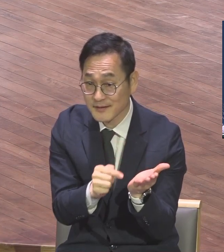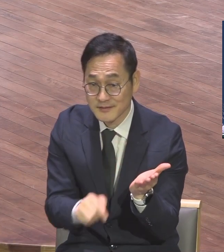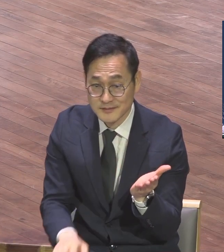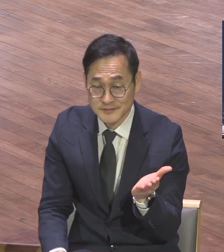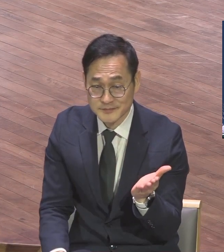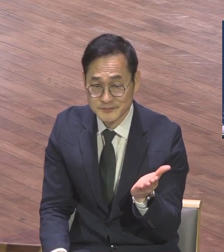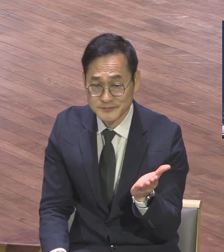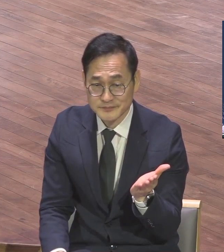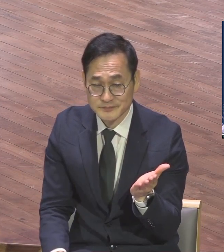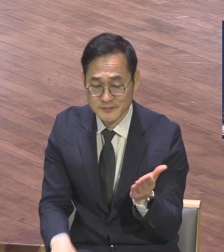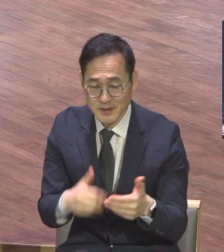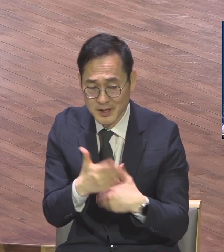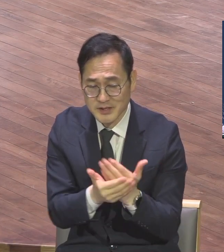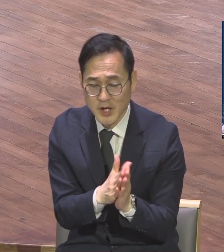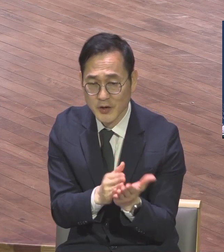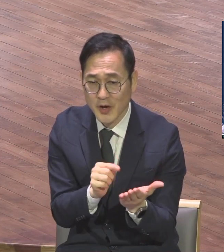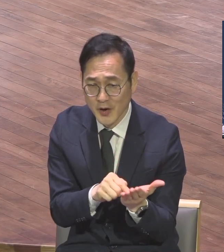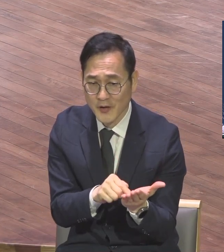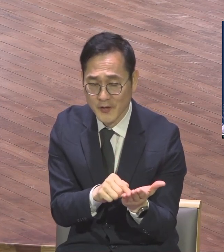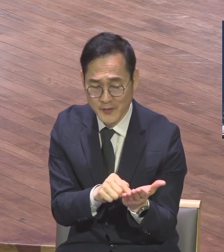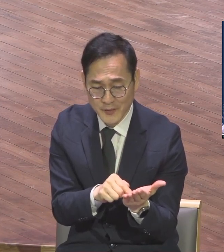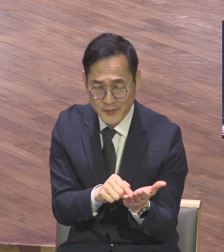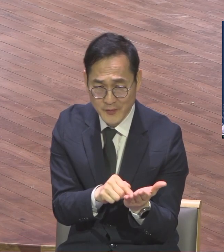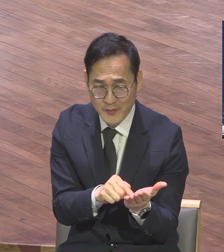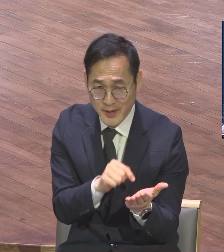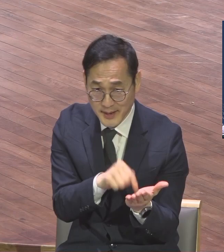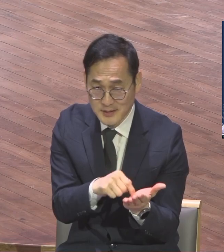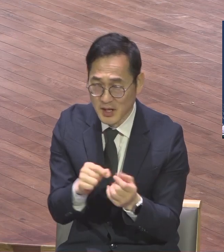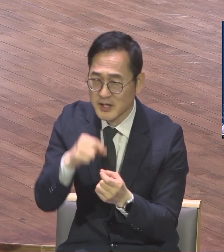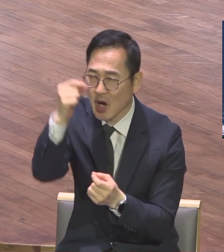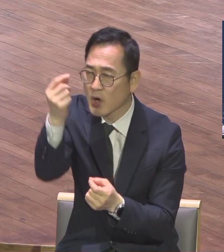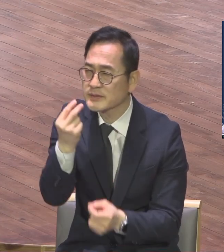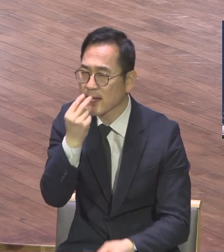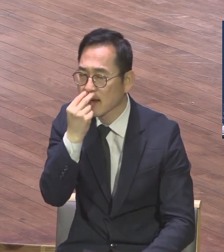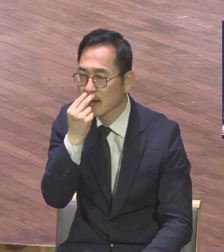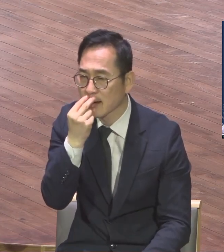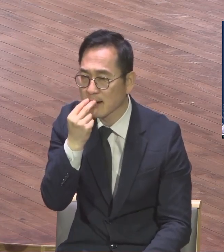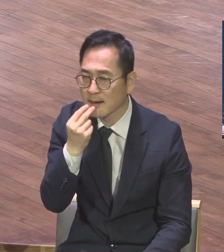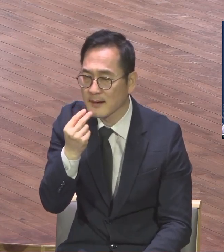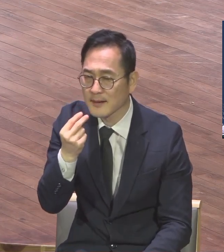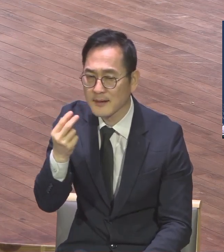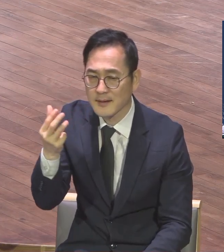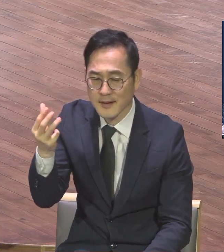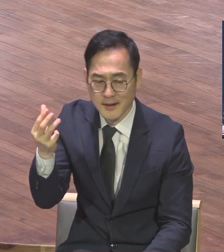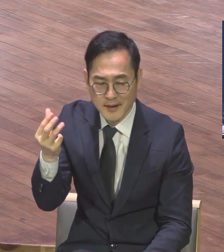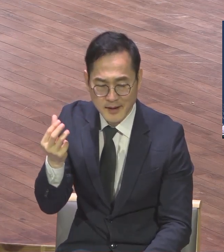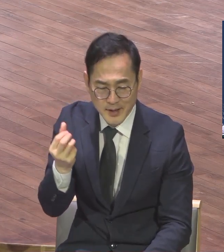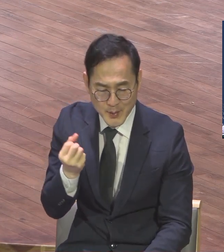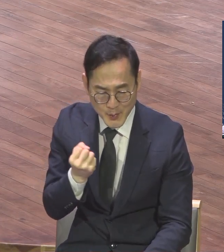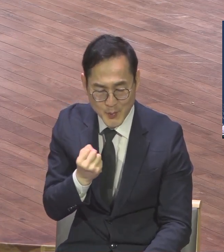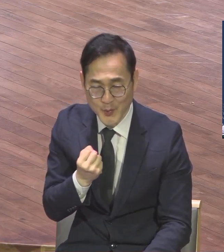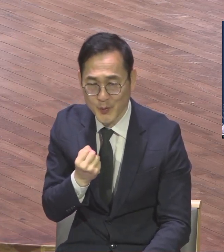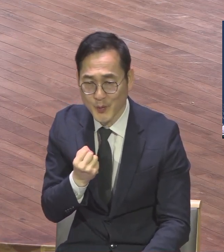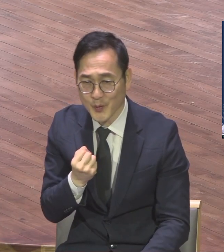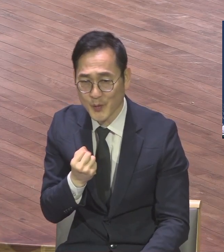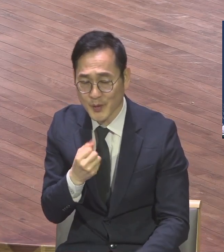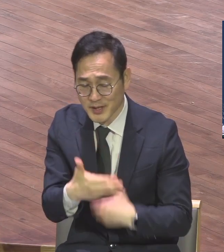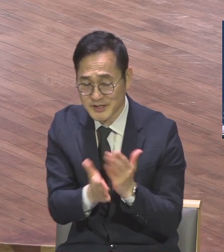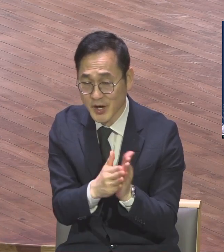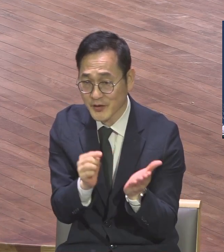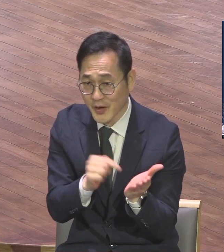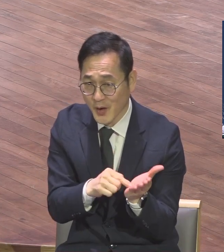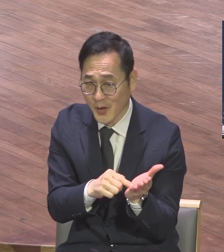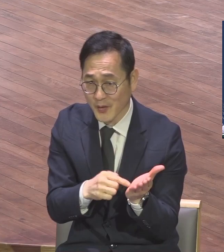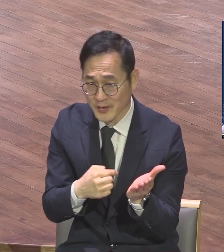너희가 성경에서 영생을 얻는 생각하고 성경을 상고하거니와 이 성경이 곧 내게